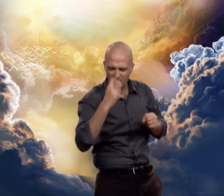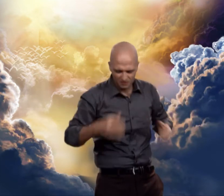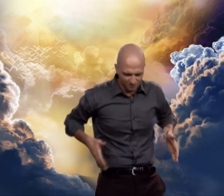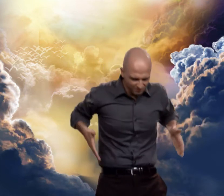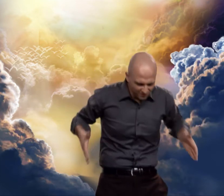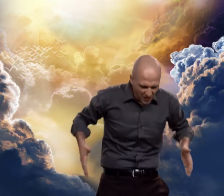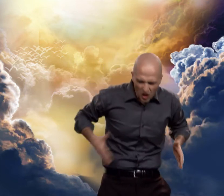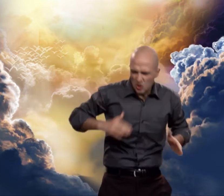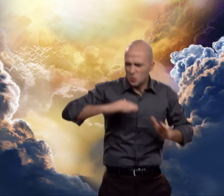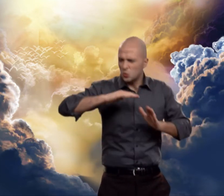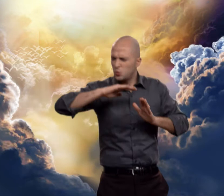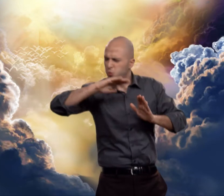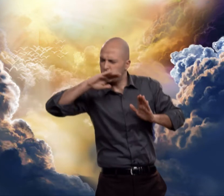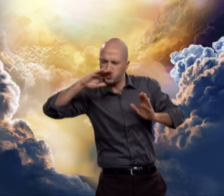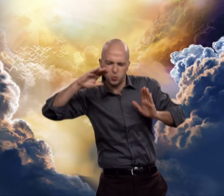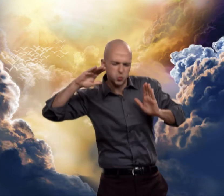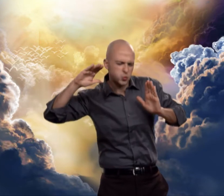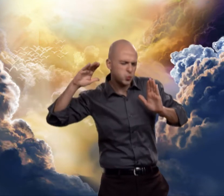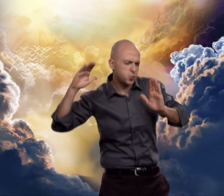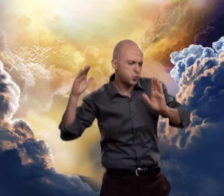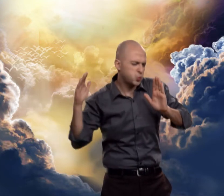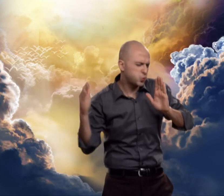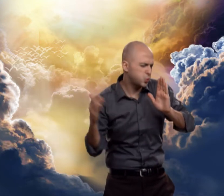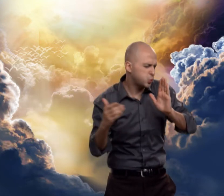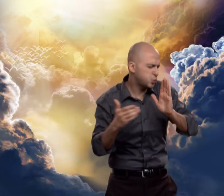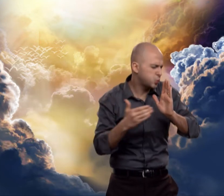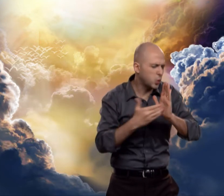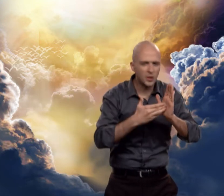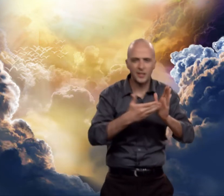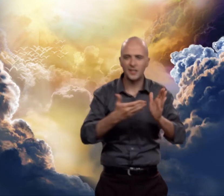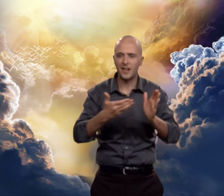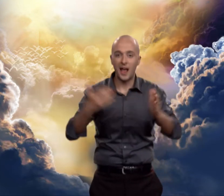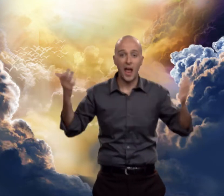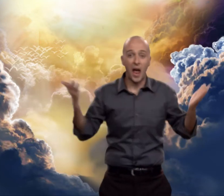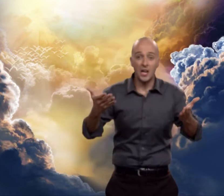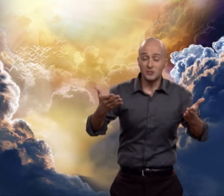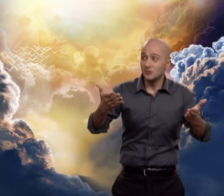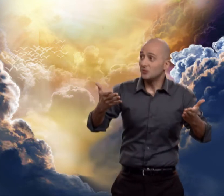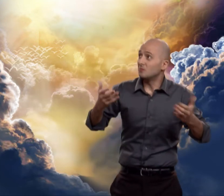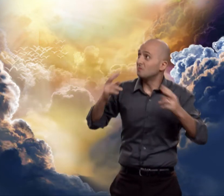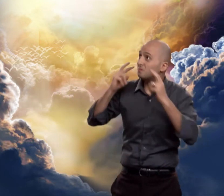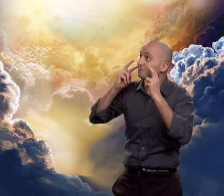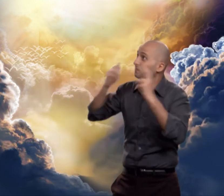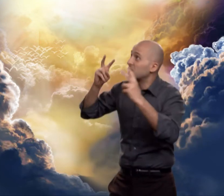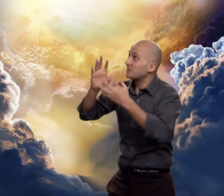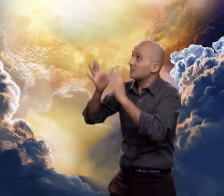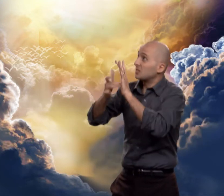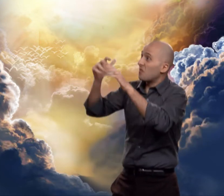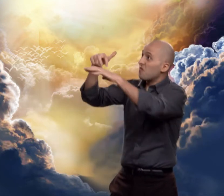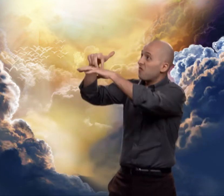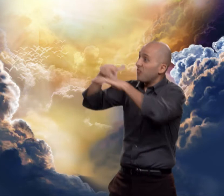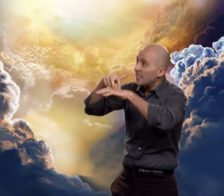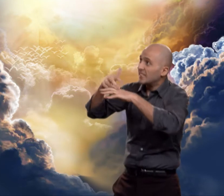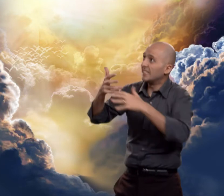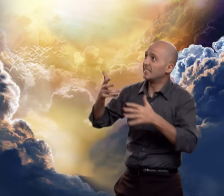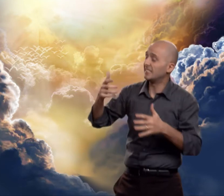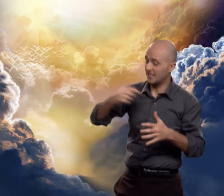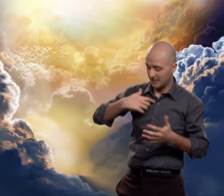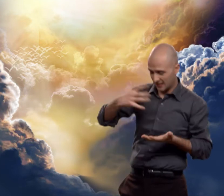seu Senhor. Os justos vivos são transformados num momento, num abrir e fechar de olhos. Diante da voz